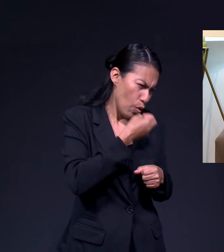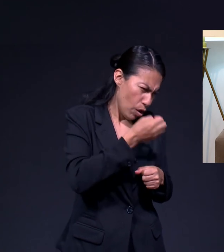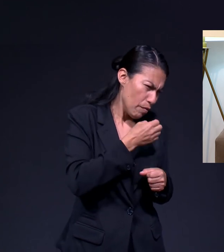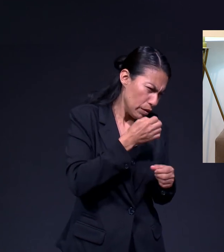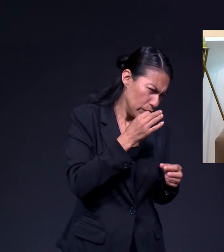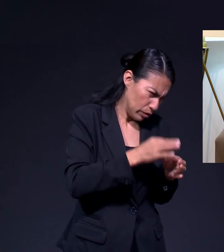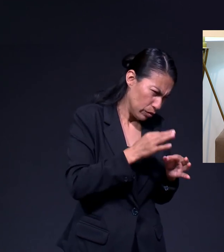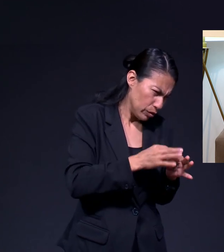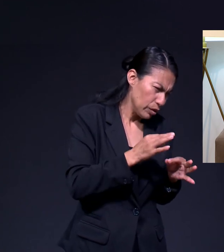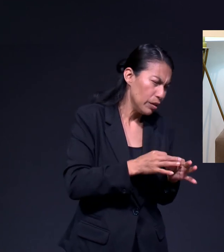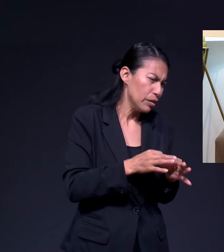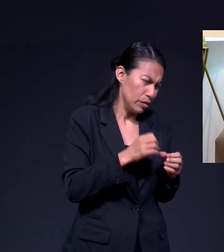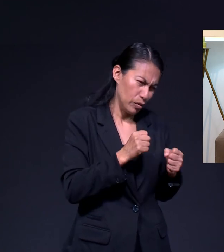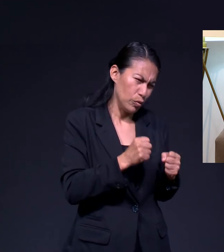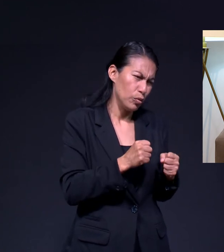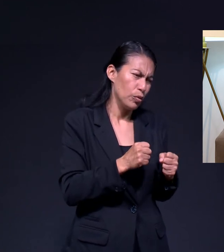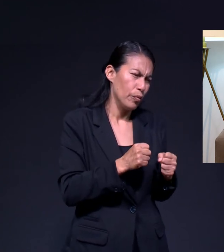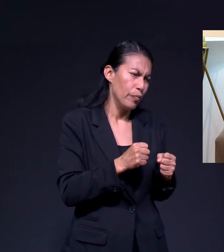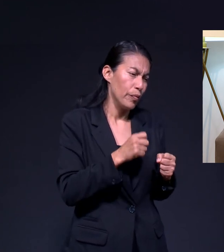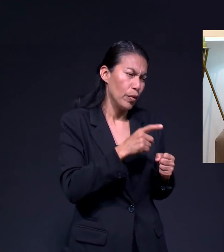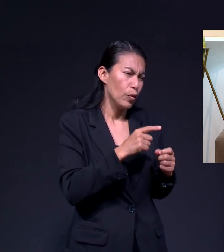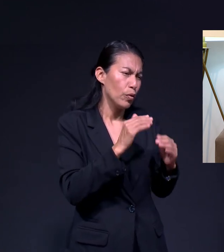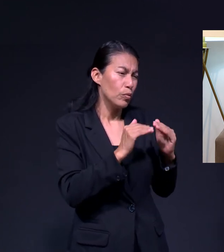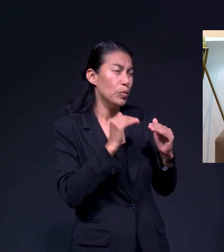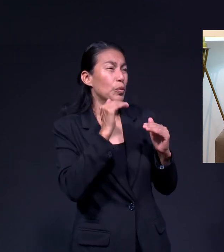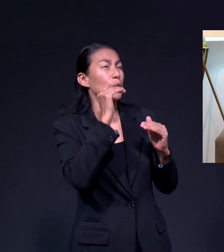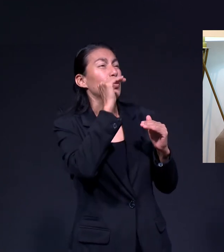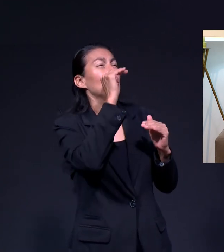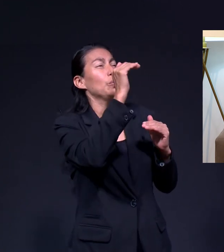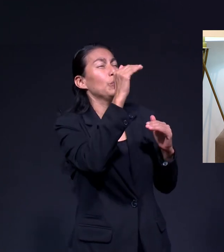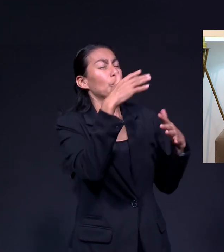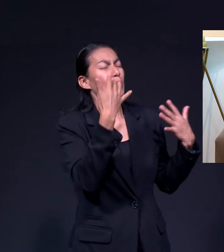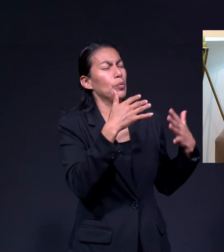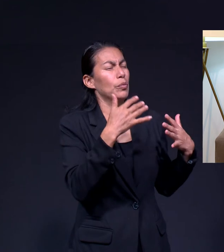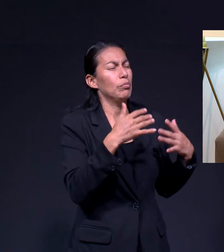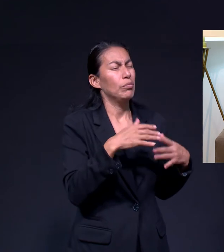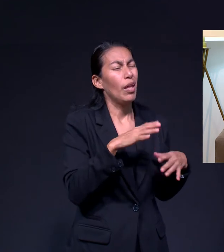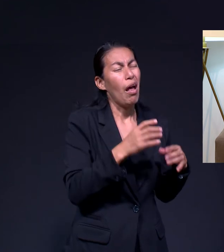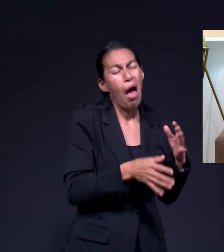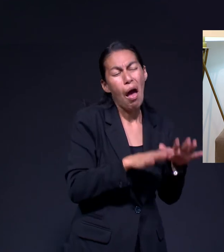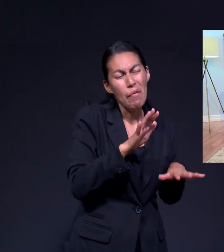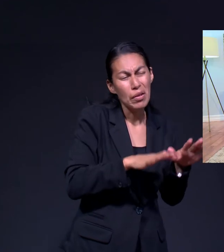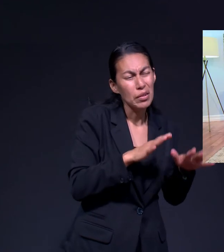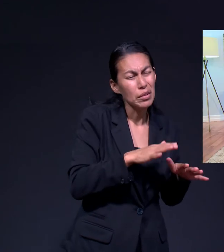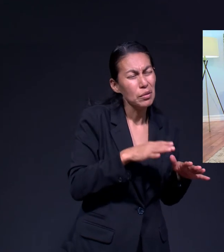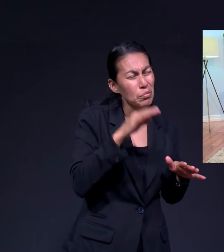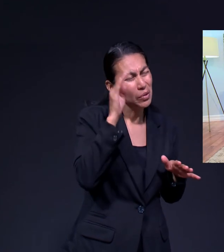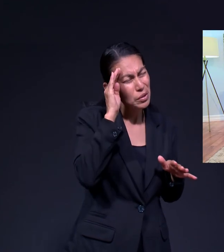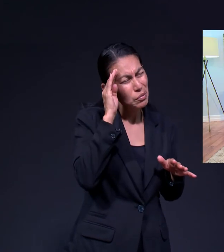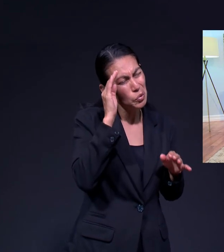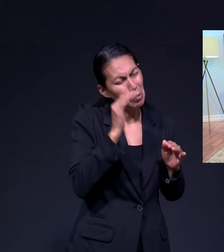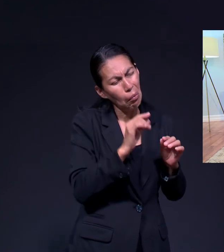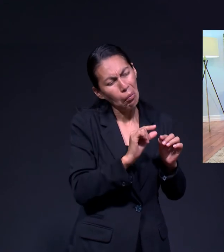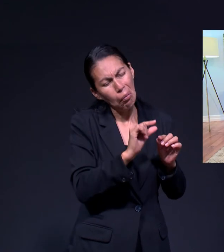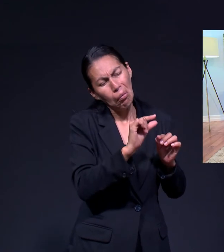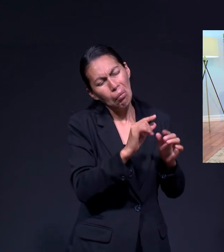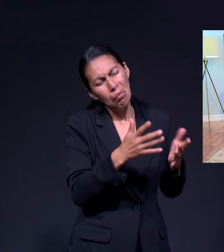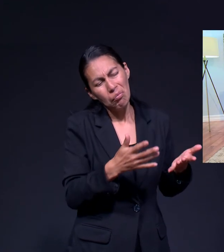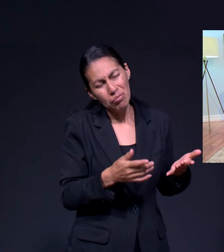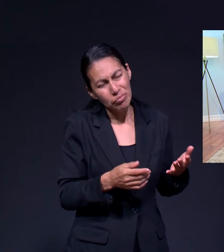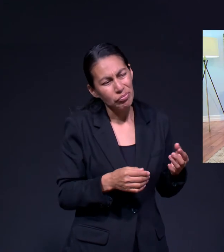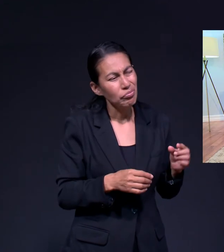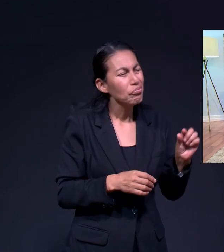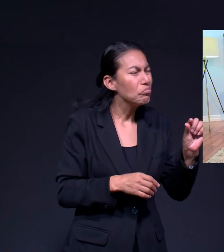también oraba sin duda alguna tus expectativas eran grandes también porque a veces tenemos expectativas muy